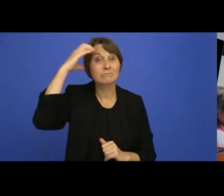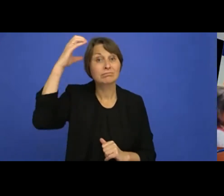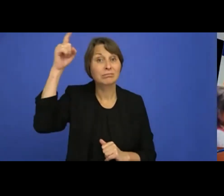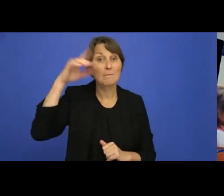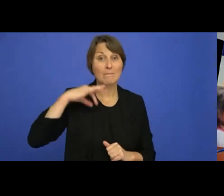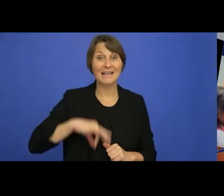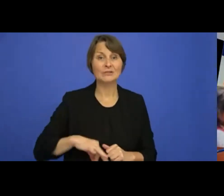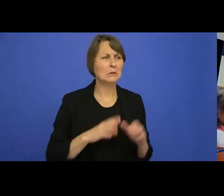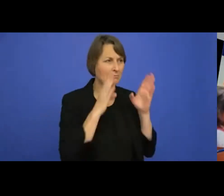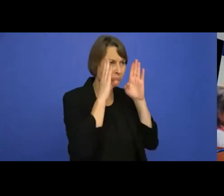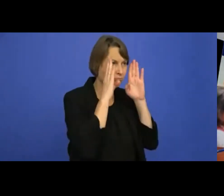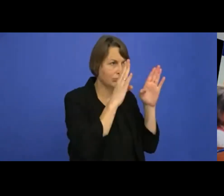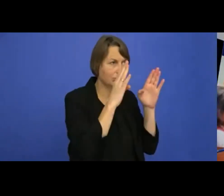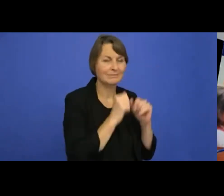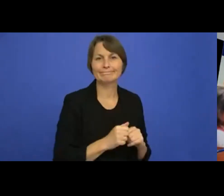Nous devons